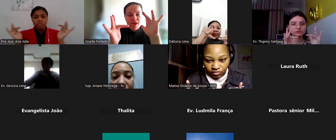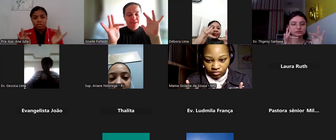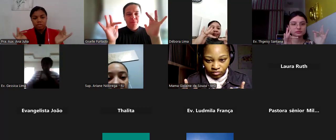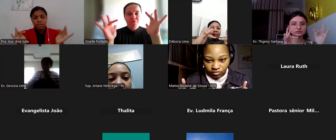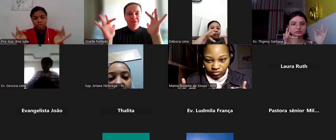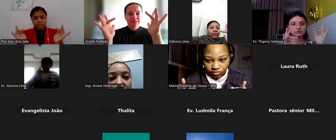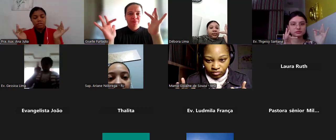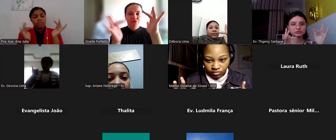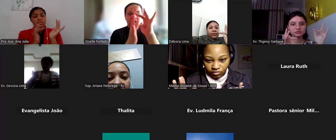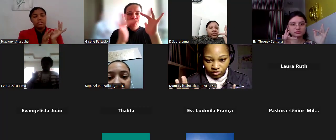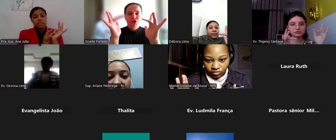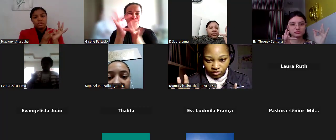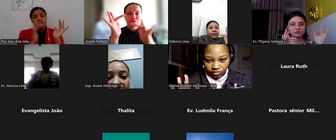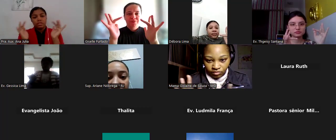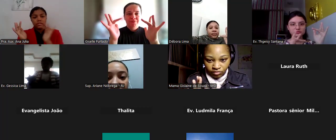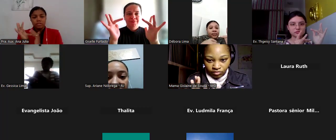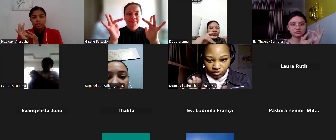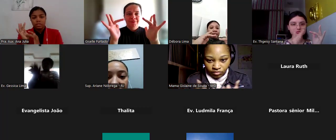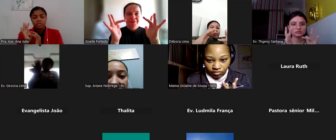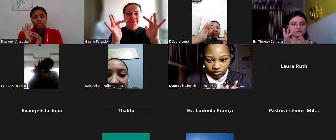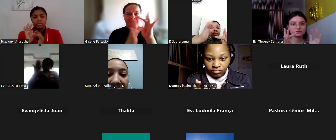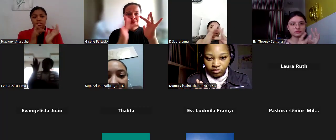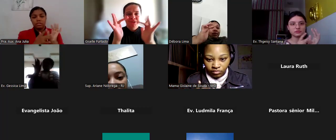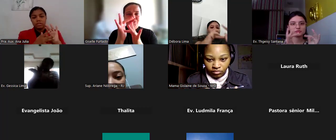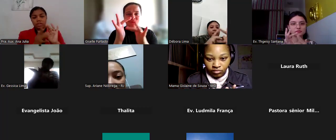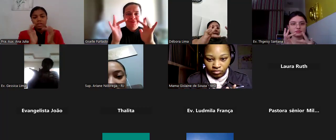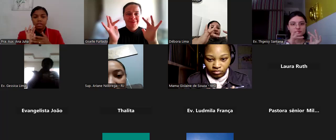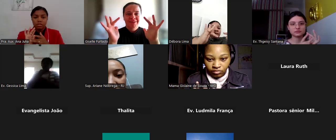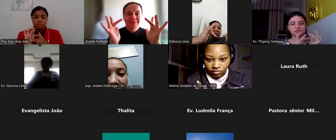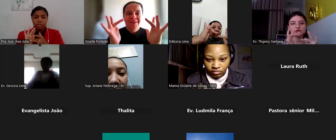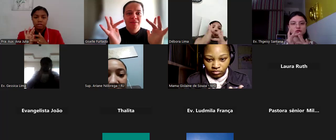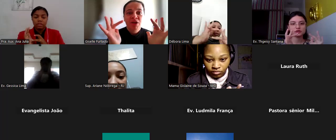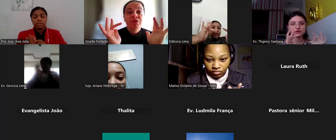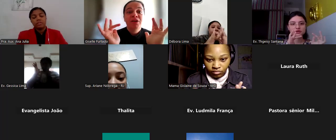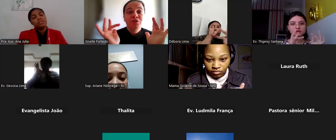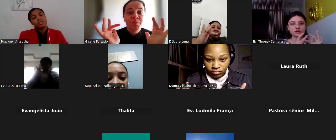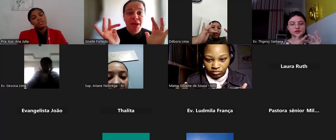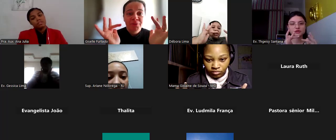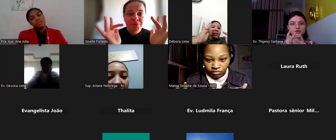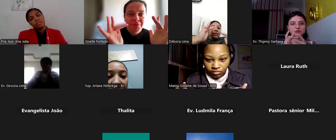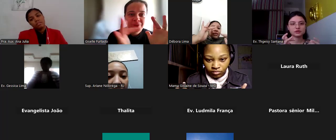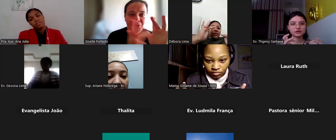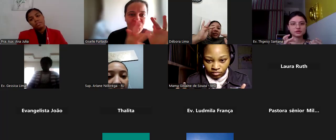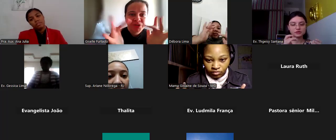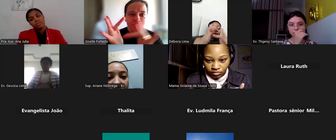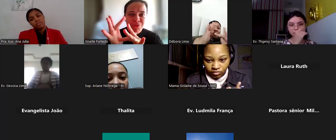nas palmas das mãos. Jesus. Jesus. Que é o sinal dos pregos. Jesus.